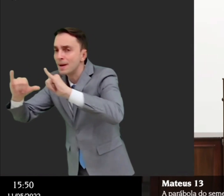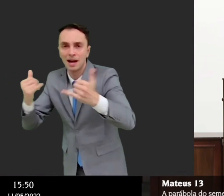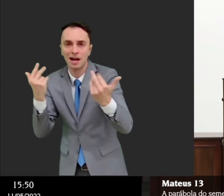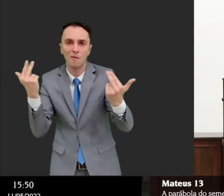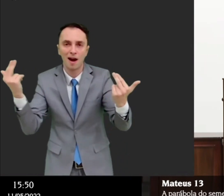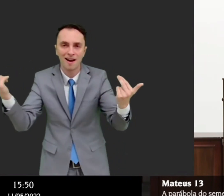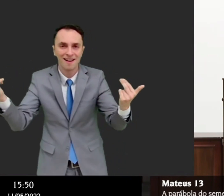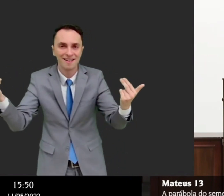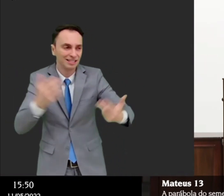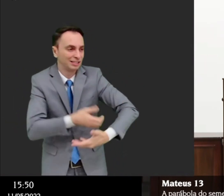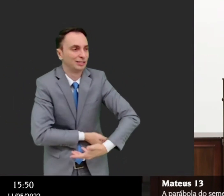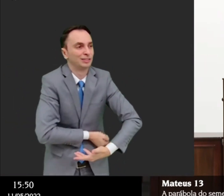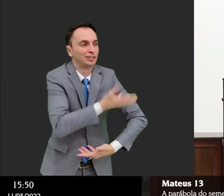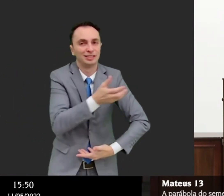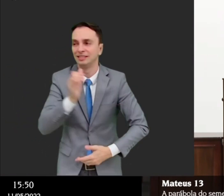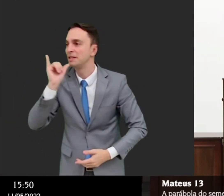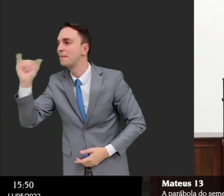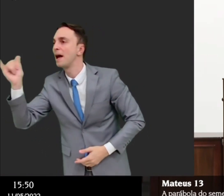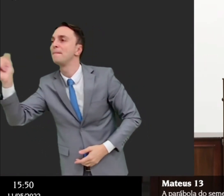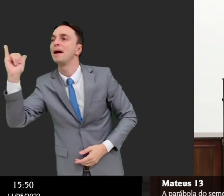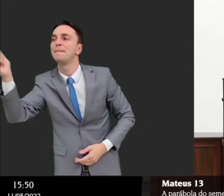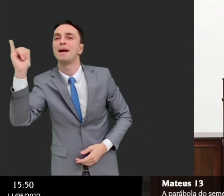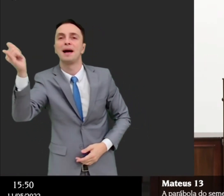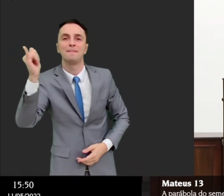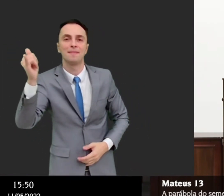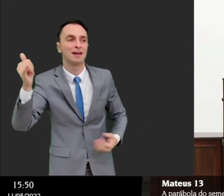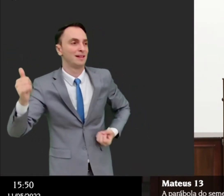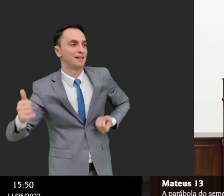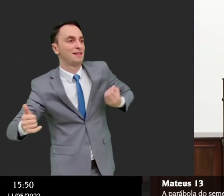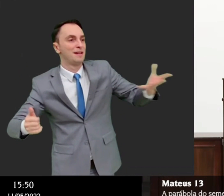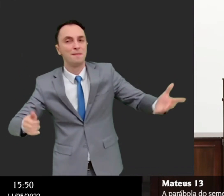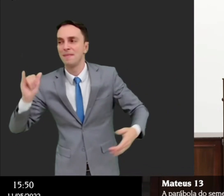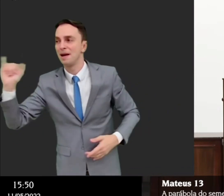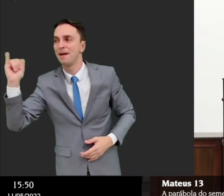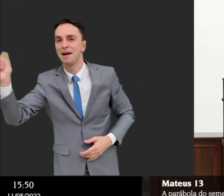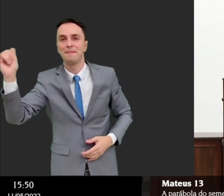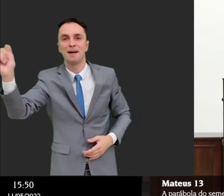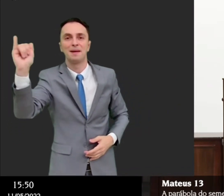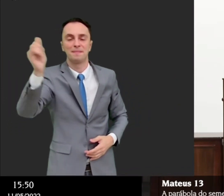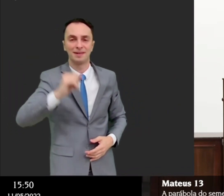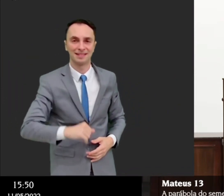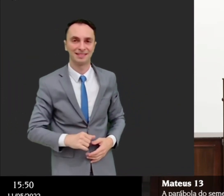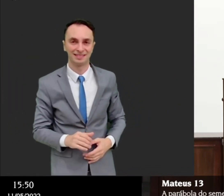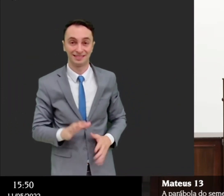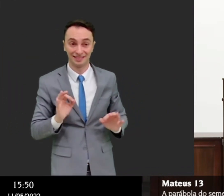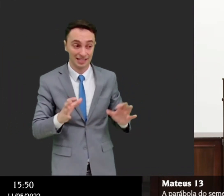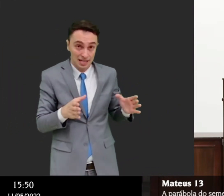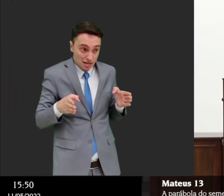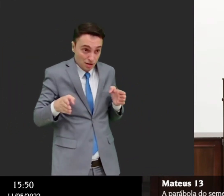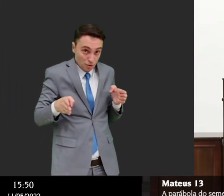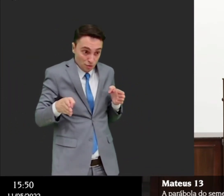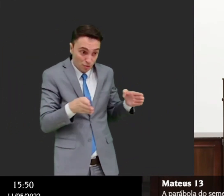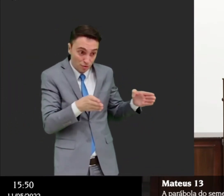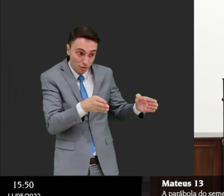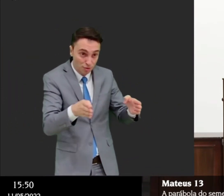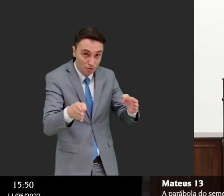de Deus. E a pessoa, então, aquele que estava na beirada do caminho, é claro que aquele